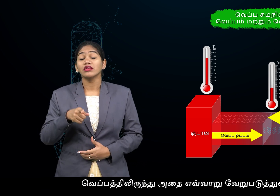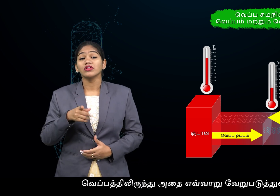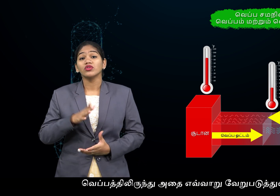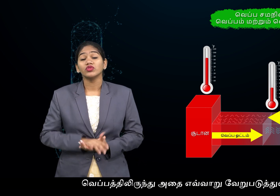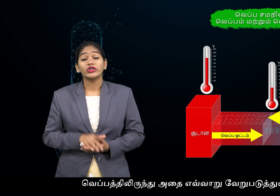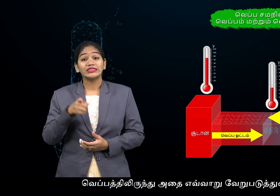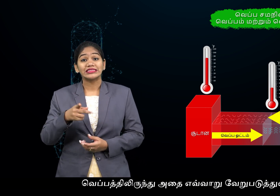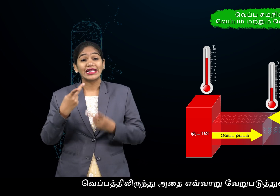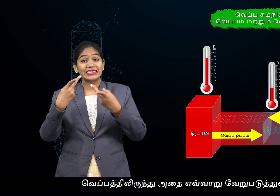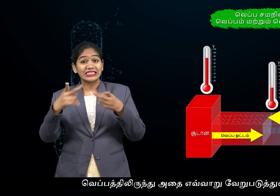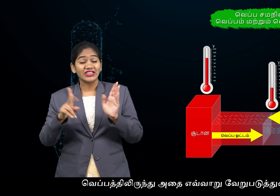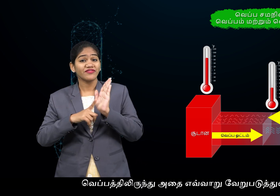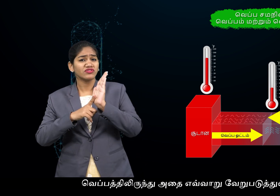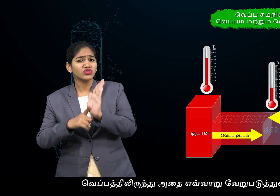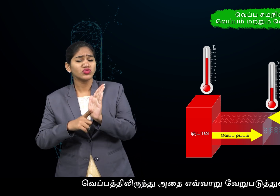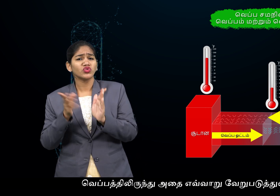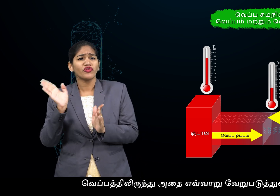வெப்பத்திலிருந்து அதை எவ்வாறு வேறுபடுத்துவது?